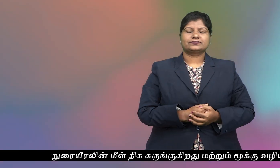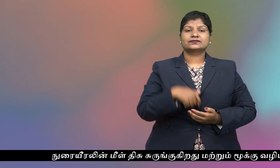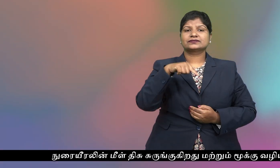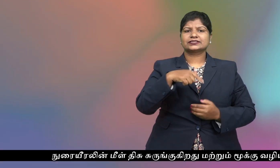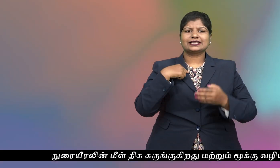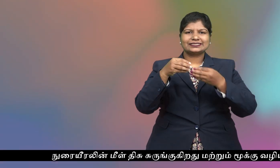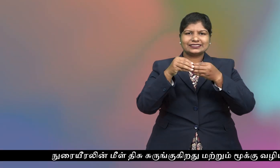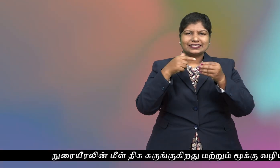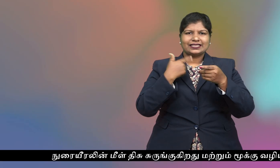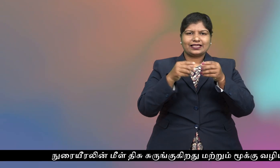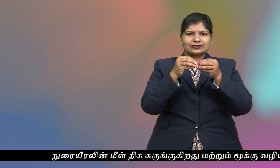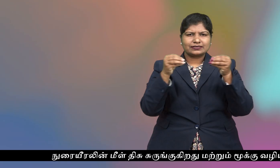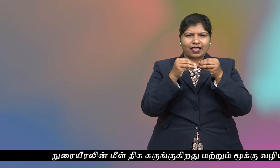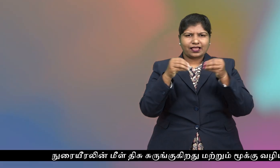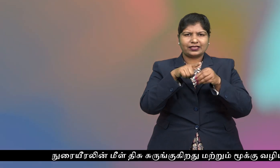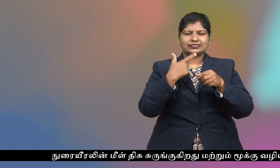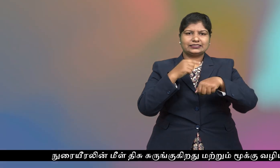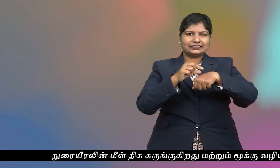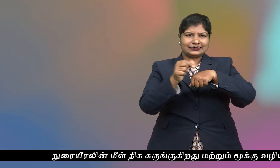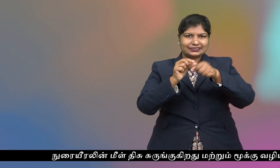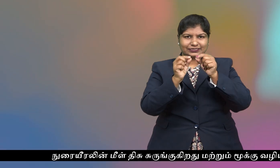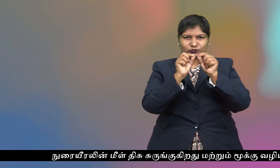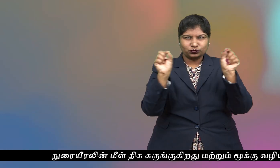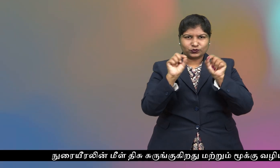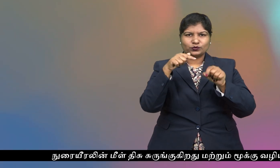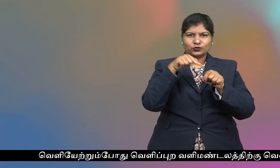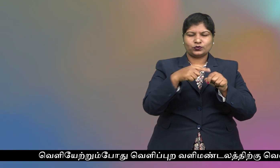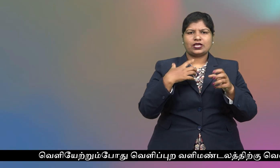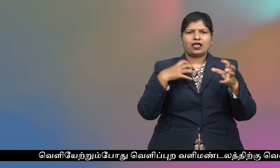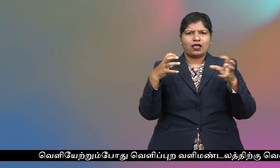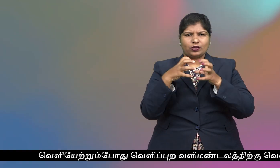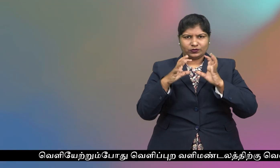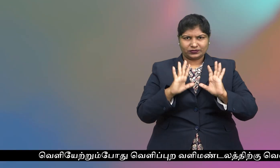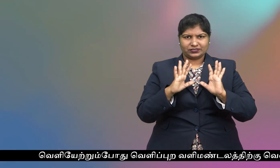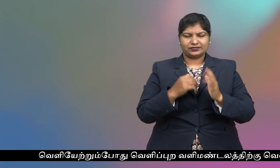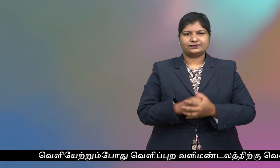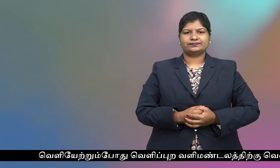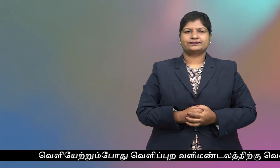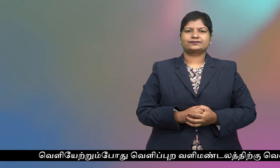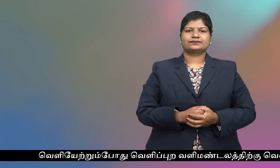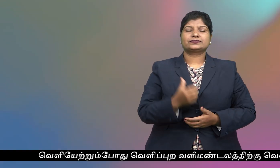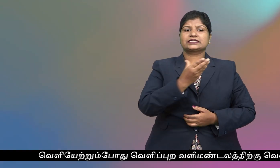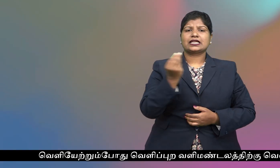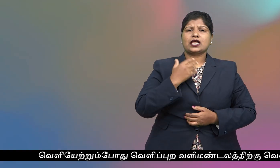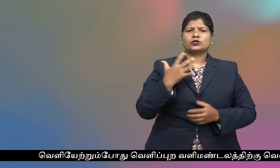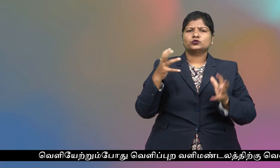நுரையீரலின் மீள்திசு சுருங்குகிறது மற்றும் மூக்கு வழியாக காற்றை வெளியேற்றும் போது வெளிப்புற வளிமண்டலத்திற்கு